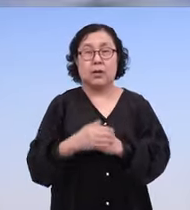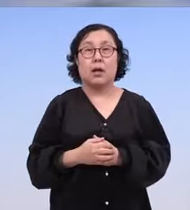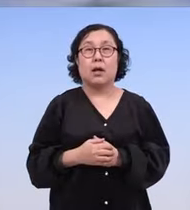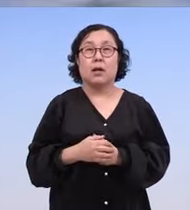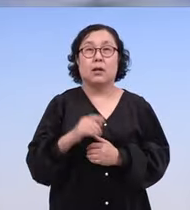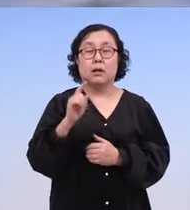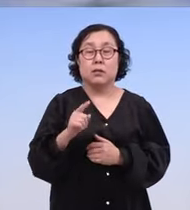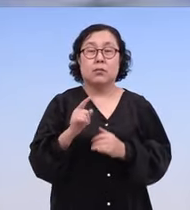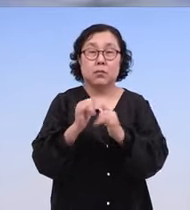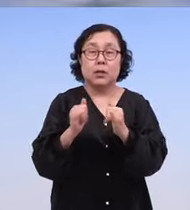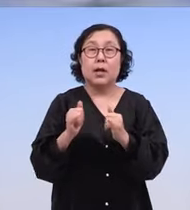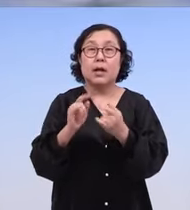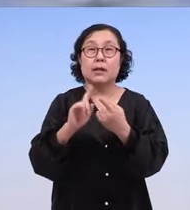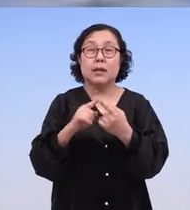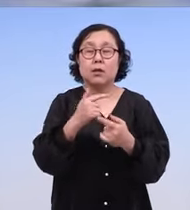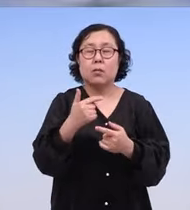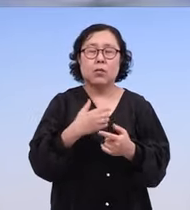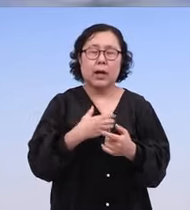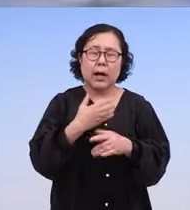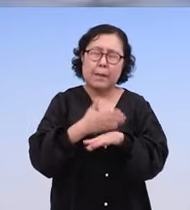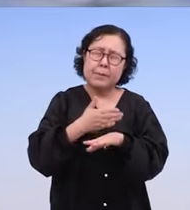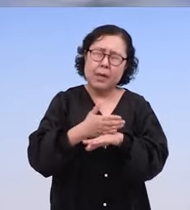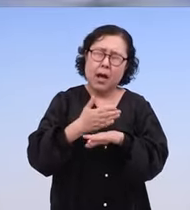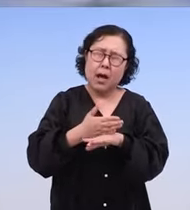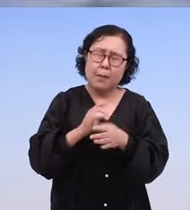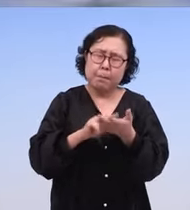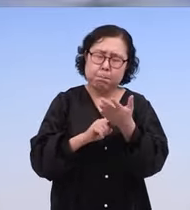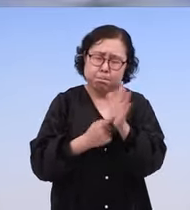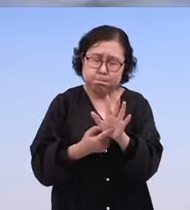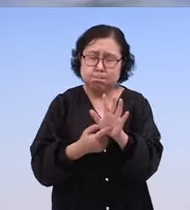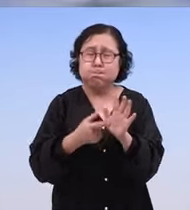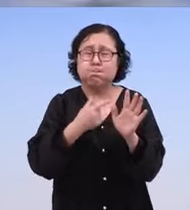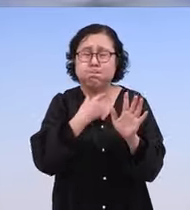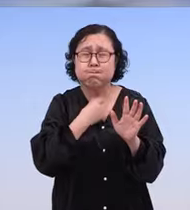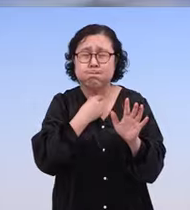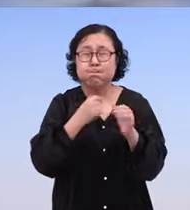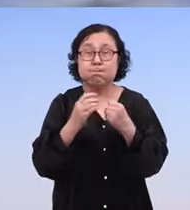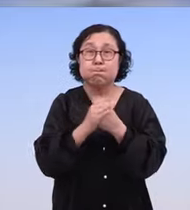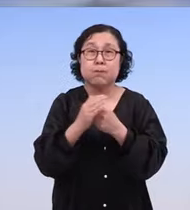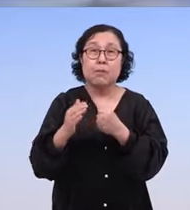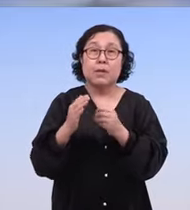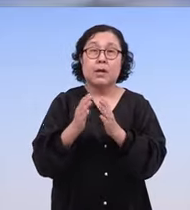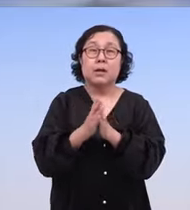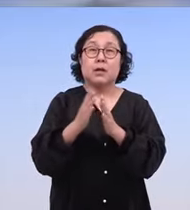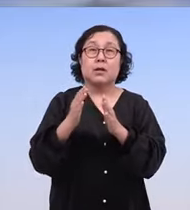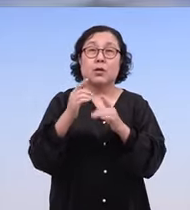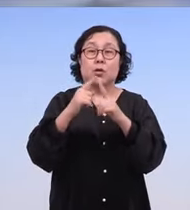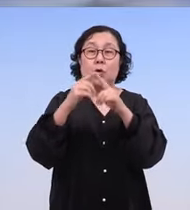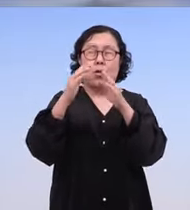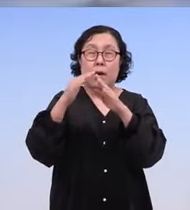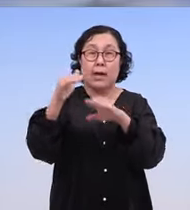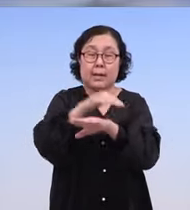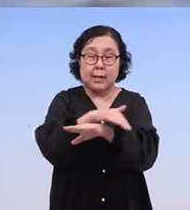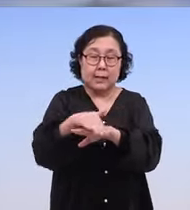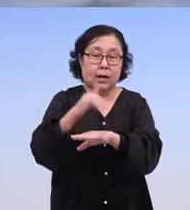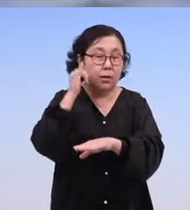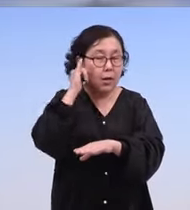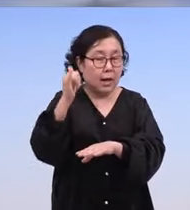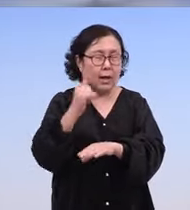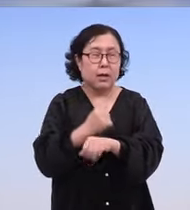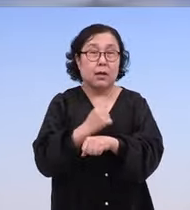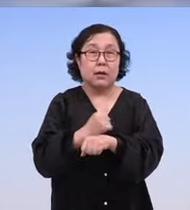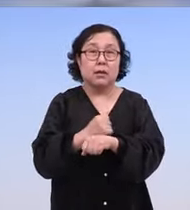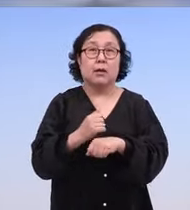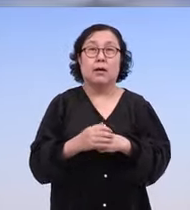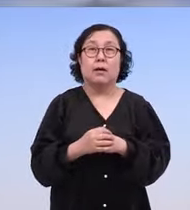막 너무 이분에 대해서 감사를 표하고 싶은 겁니다. 그래서 그분이 다닌다고 하는 교회에다가 연락을